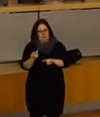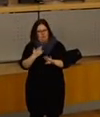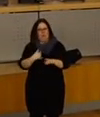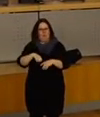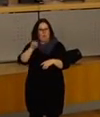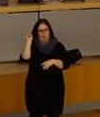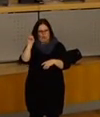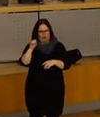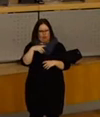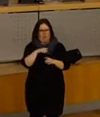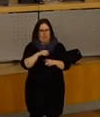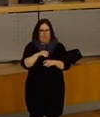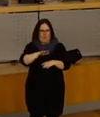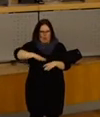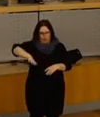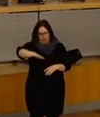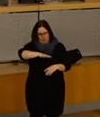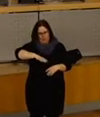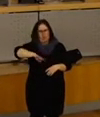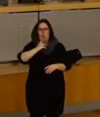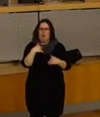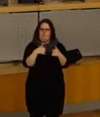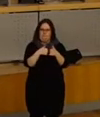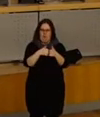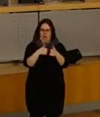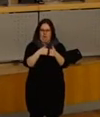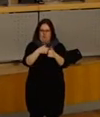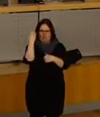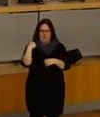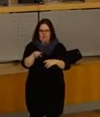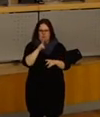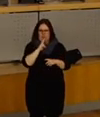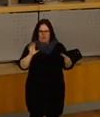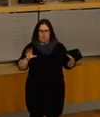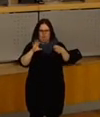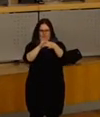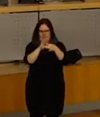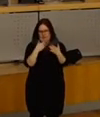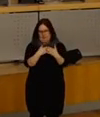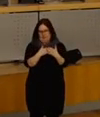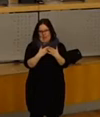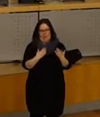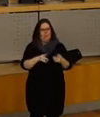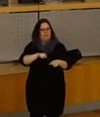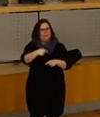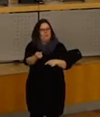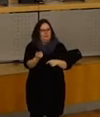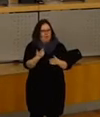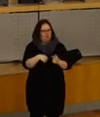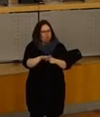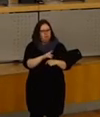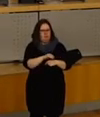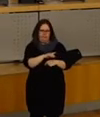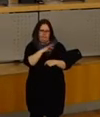republik gewesen da ist eben auch die partnerschaft zur damaligen ddr begründet worden dann hat es einen langen bürgerkrieg